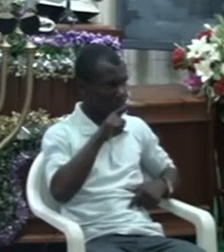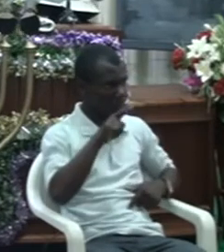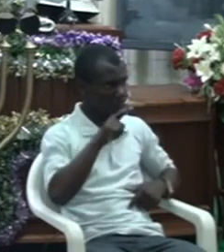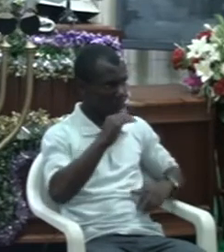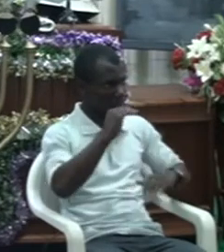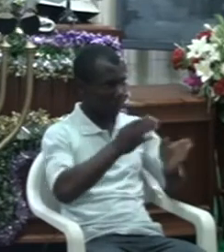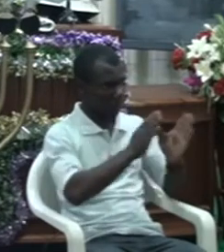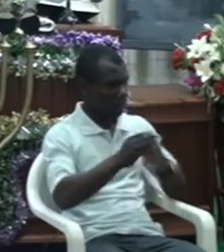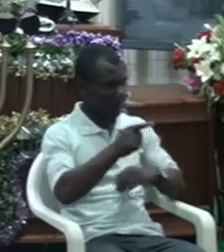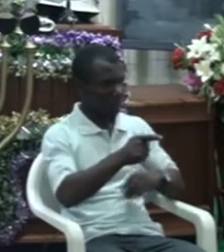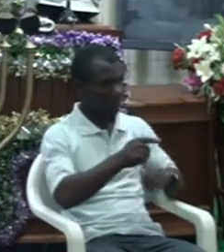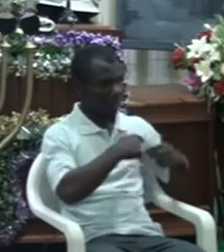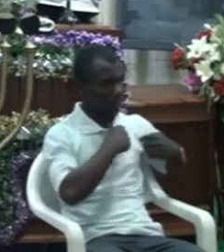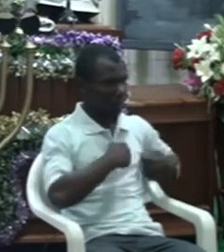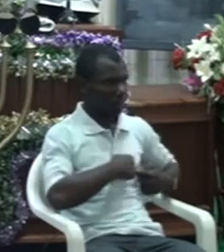Pour préparer ce